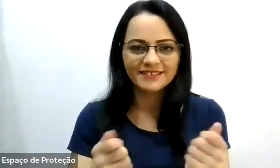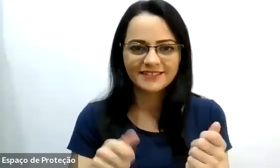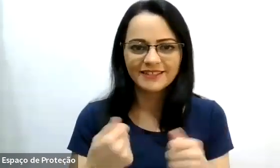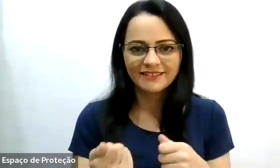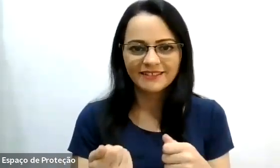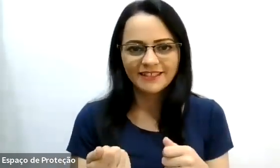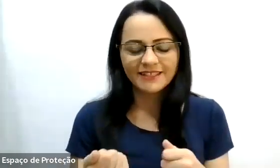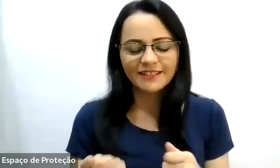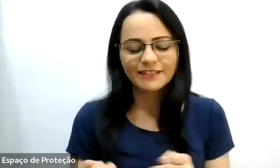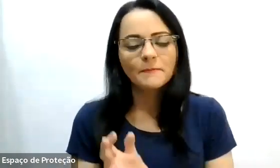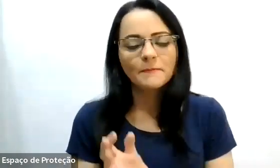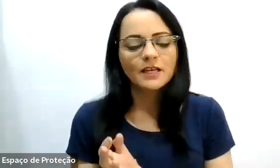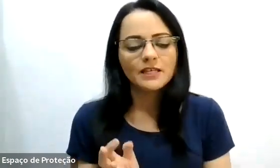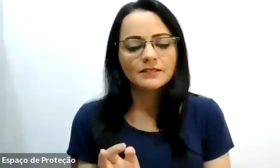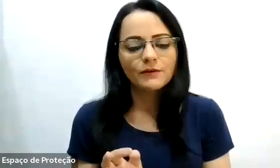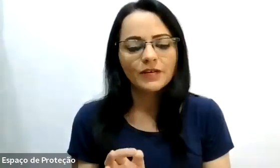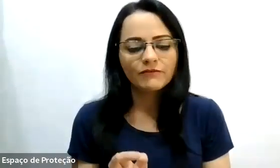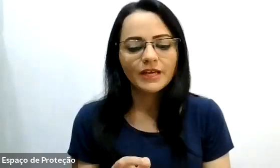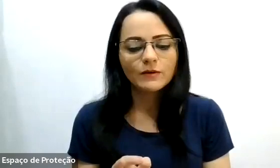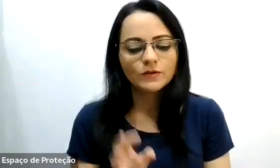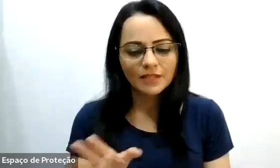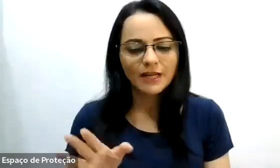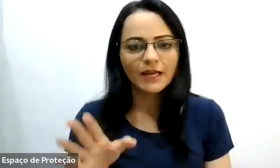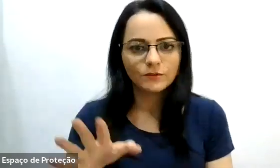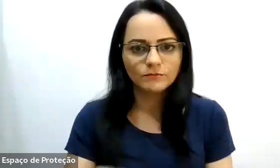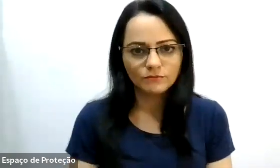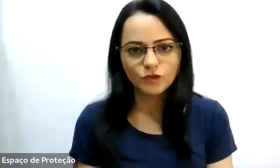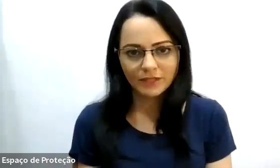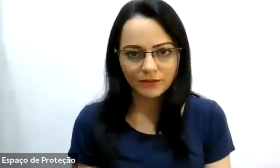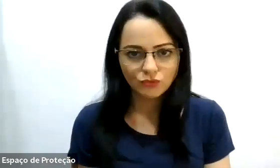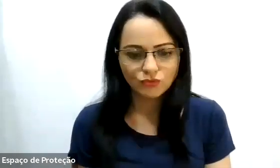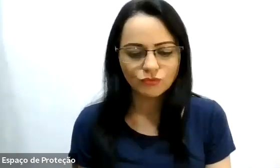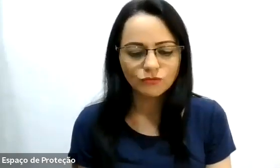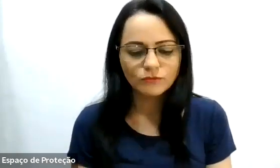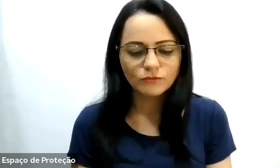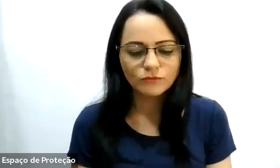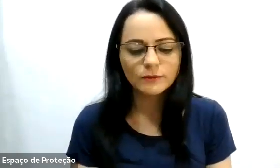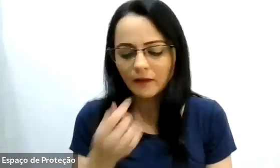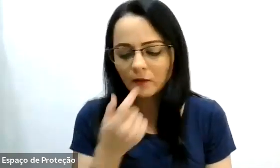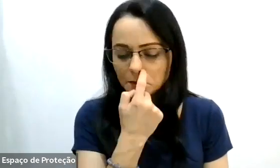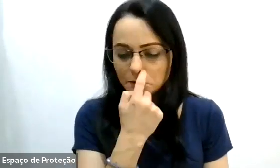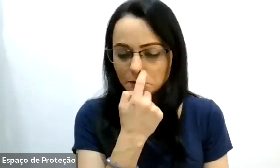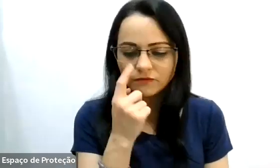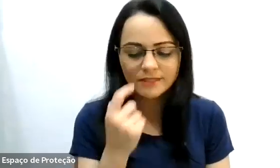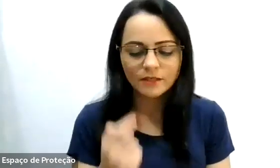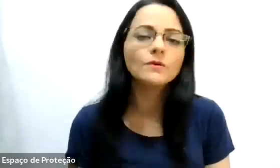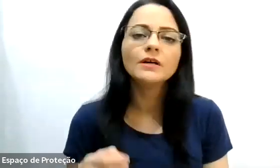sinais, tá? Então, eu gravei o sinalário de Mateus 1, né? Do 18 ao 25,